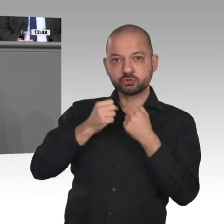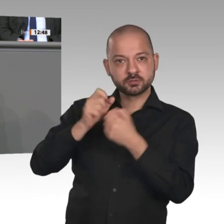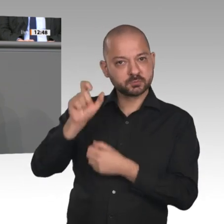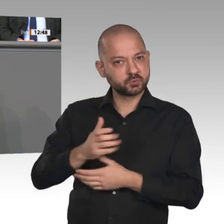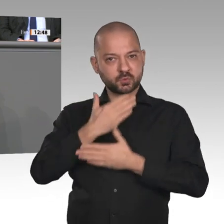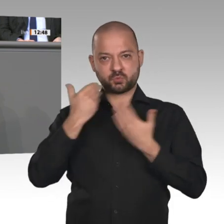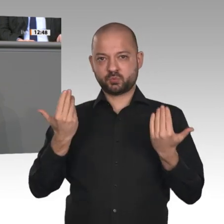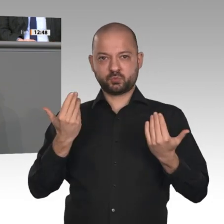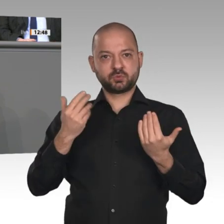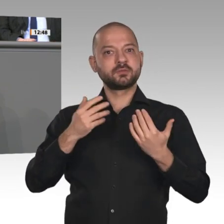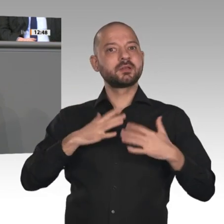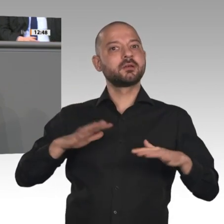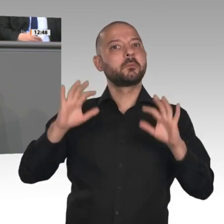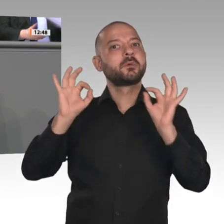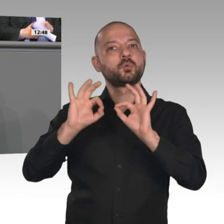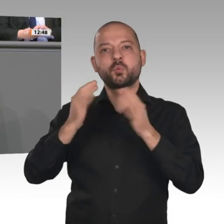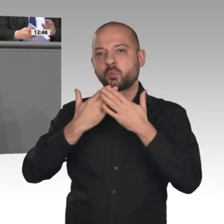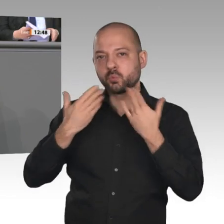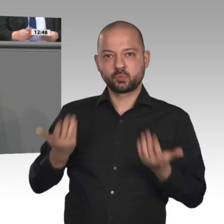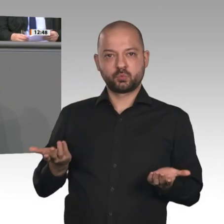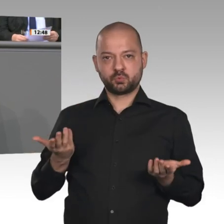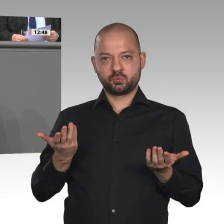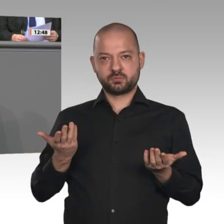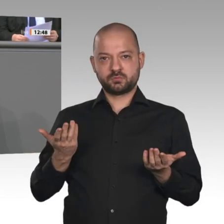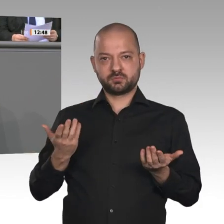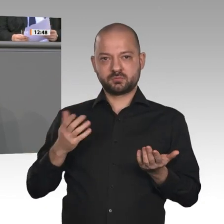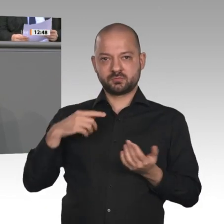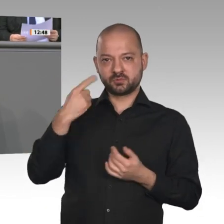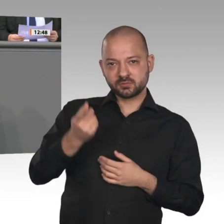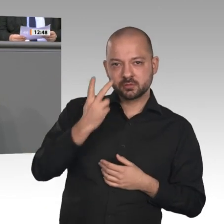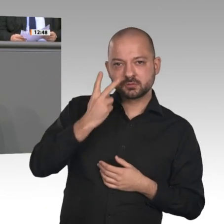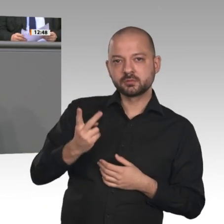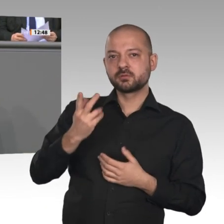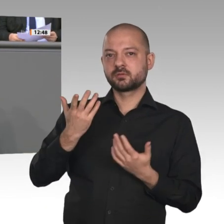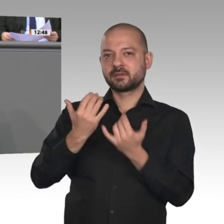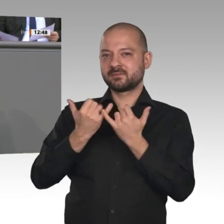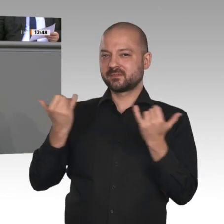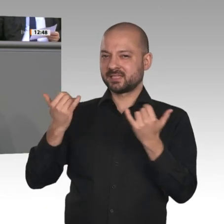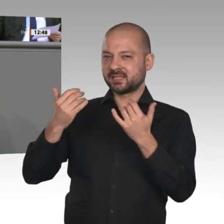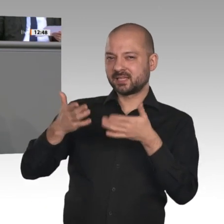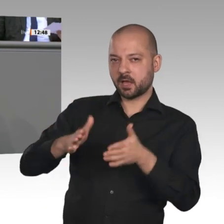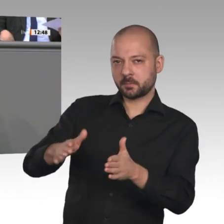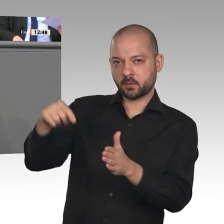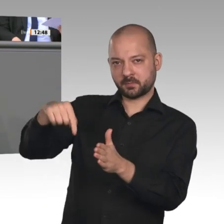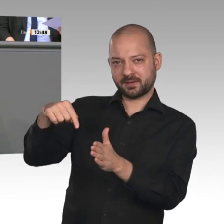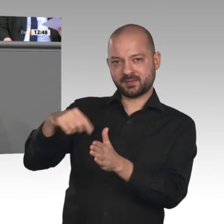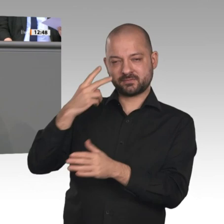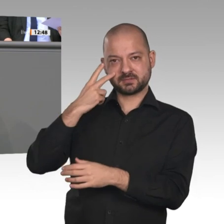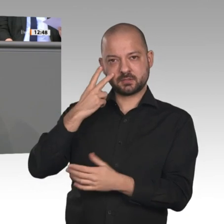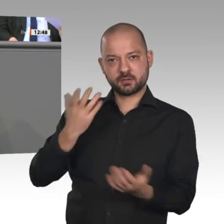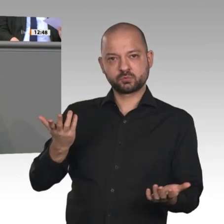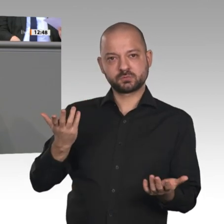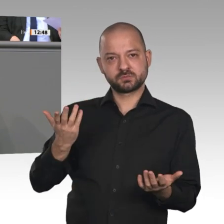ist, führt dies zu unsinnigen Realitäten. Eine Frau, sagen wir eine Britin, die einen geflüchteten Deutschen geheiratet